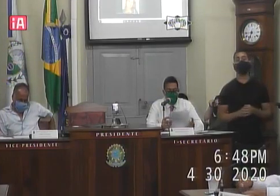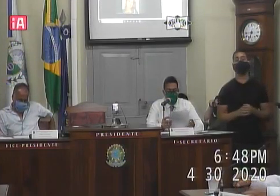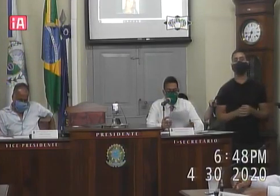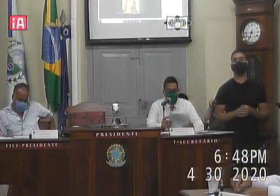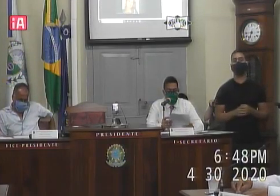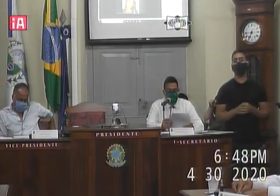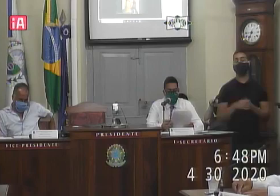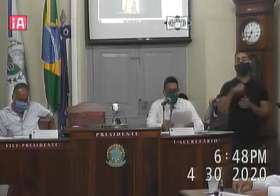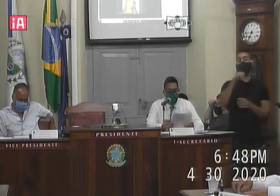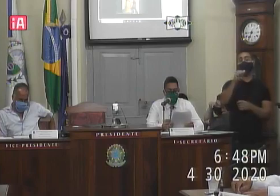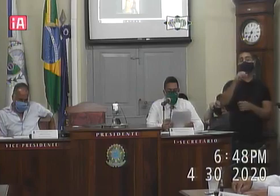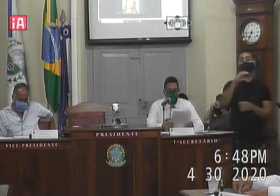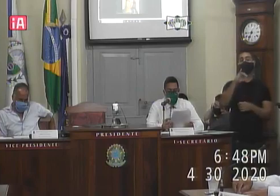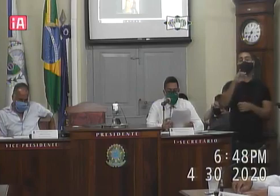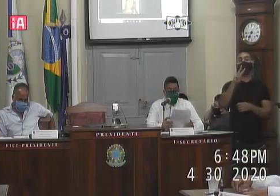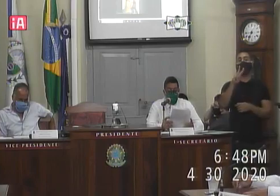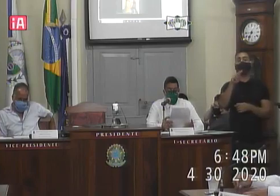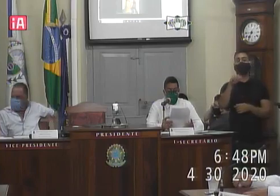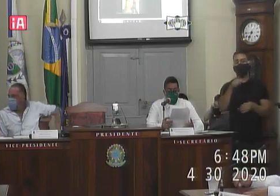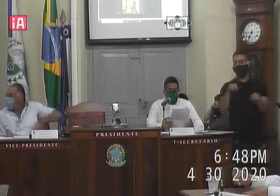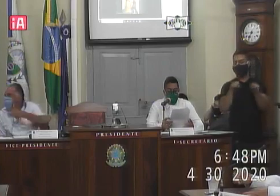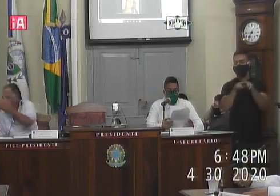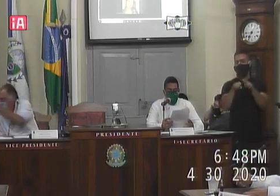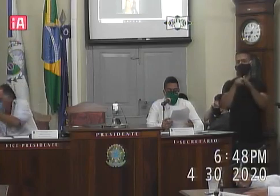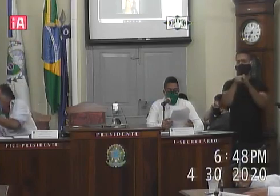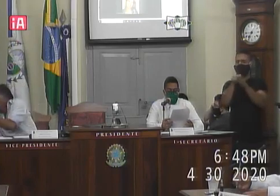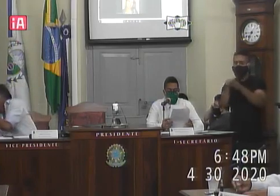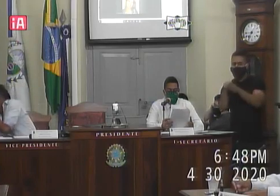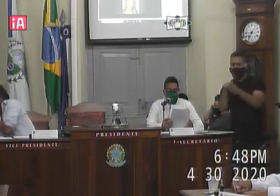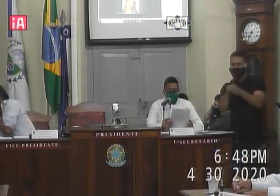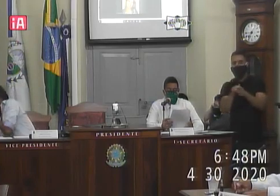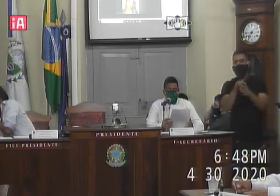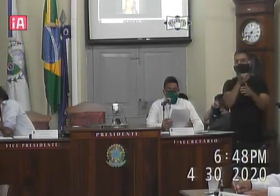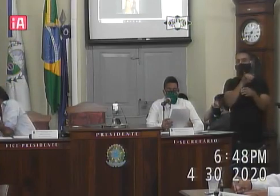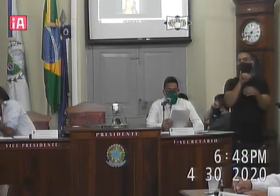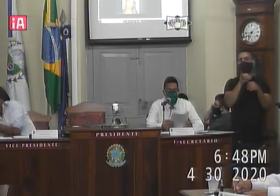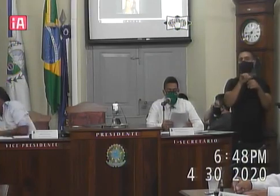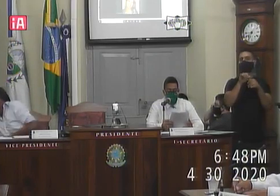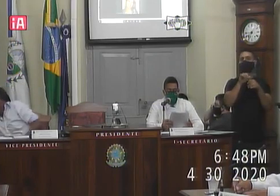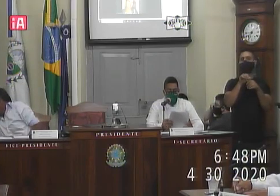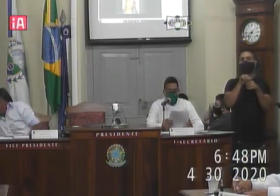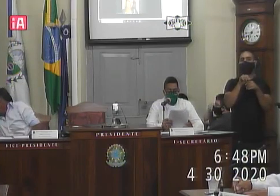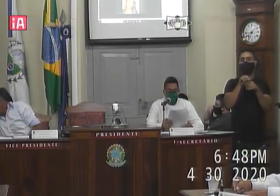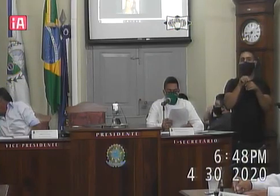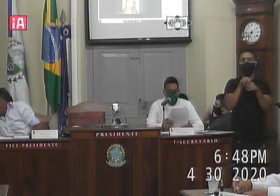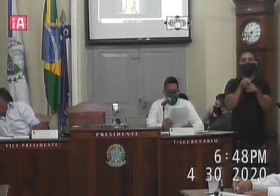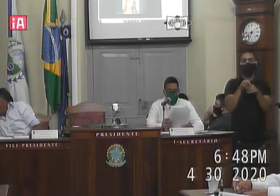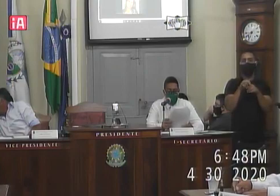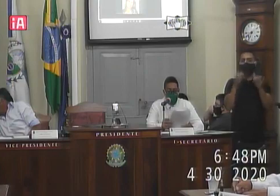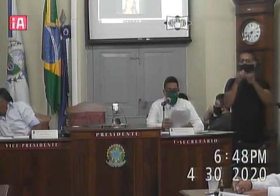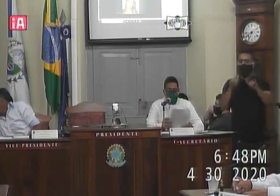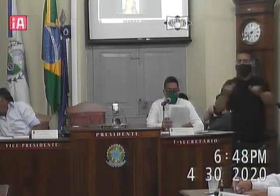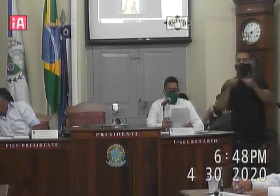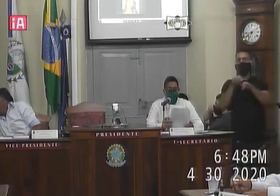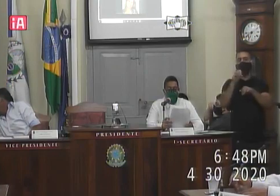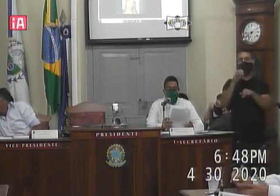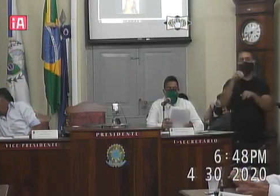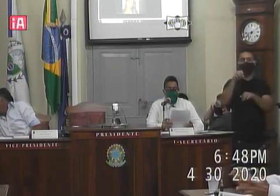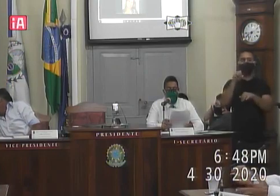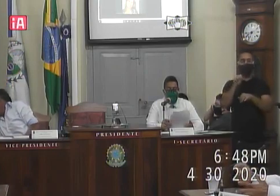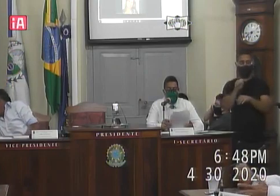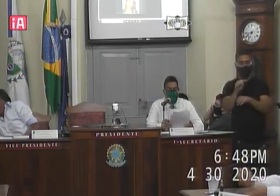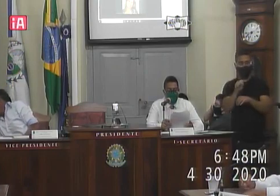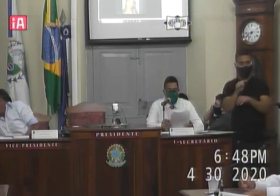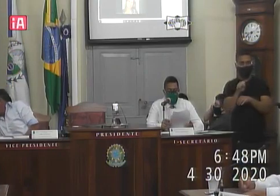CIVA deverá fiscalizar a correta aplicação das orientações e exigências determinadas pela portaria. B.